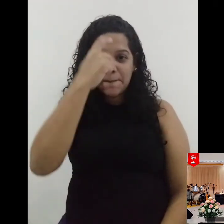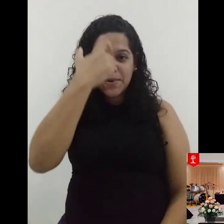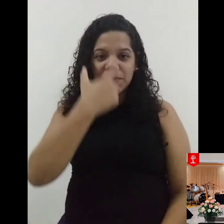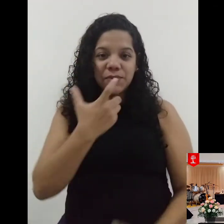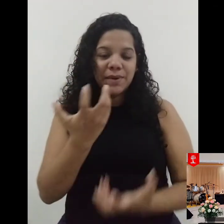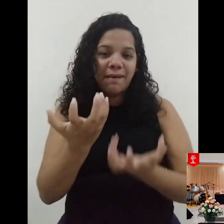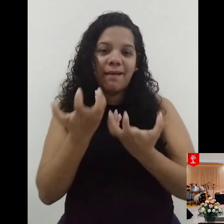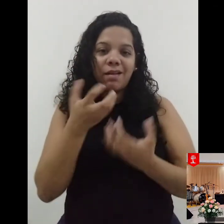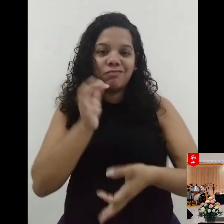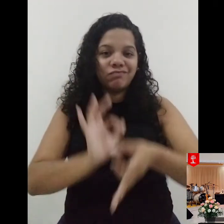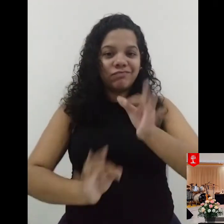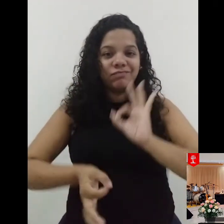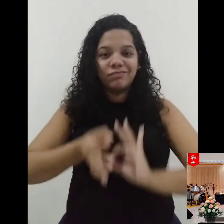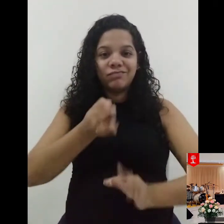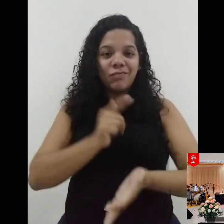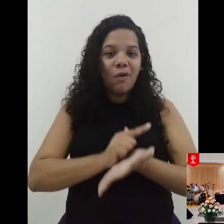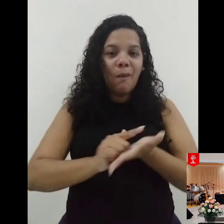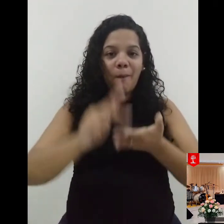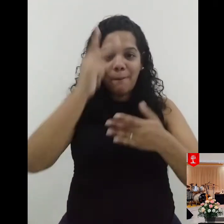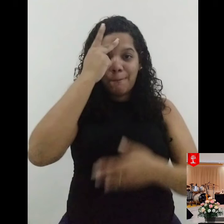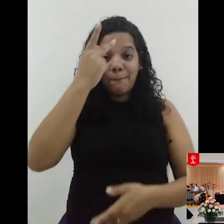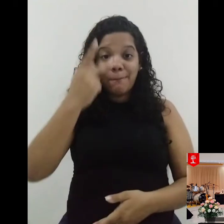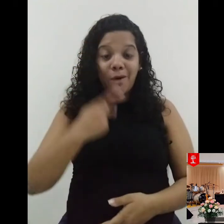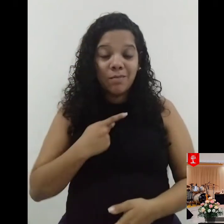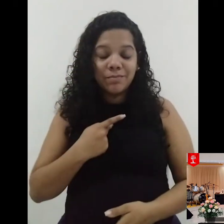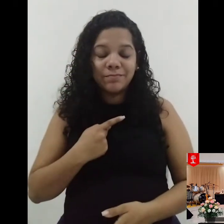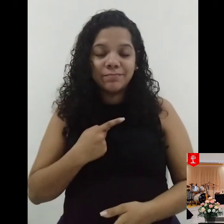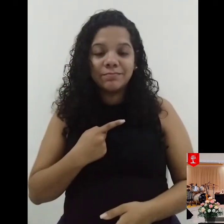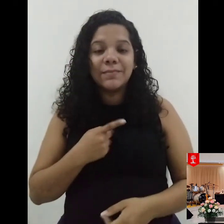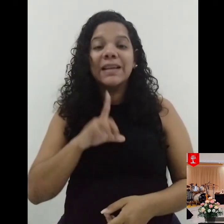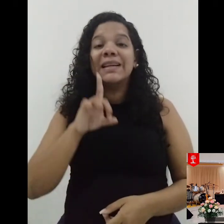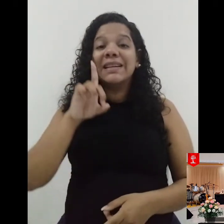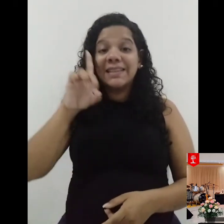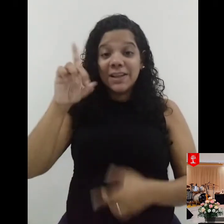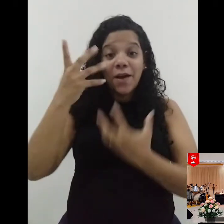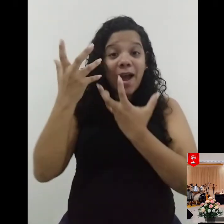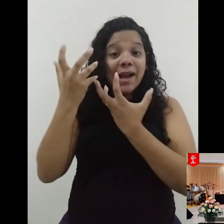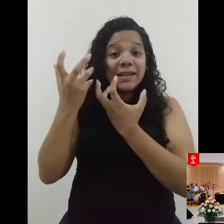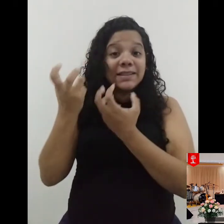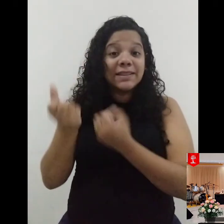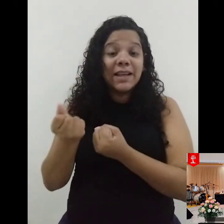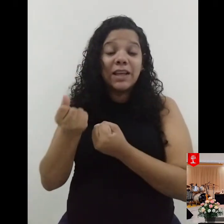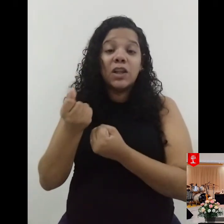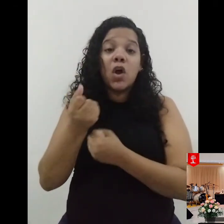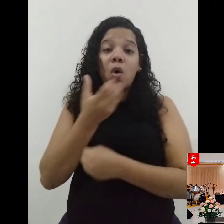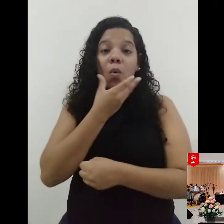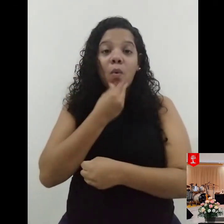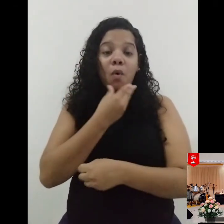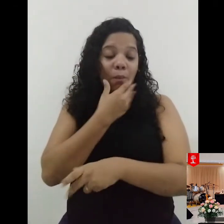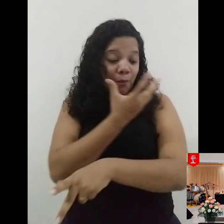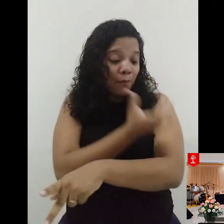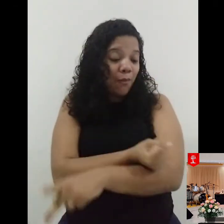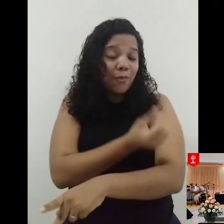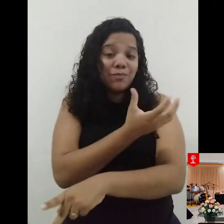Deus, você pode se aprofundar nesse texto e extrair dele lições preciosas para a sua vida.